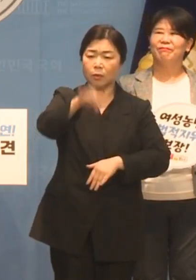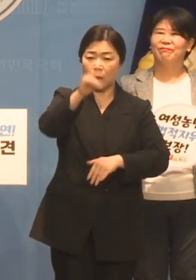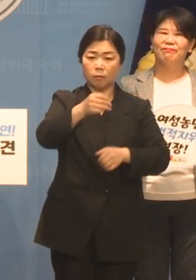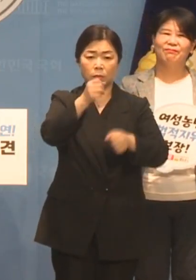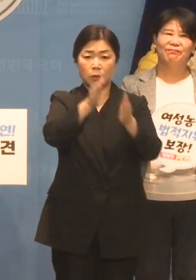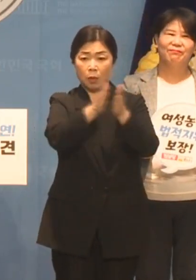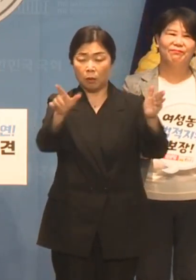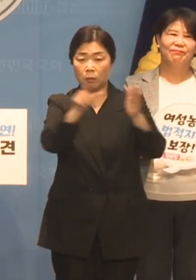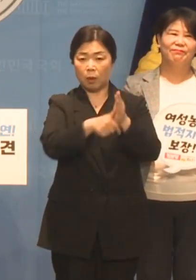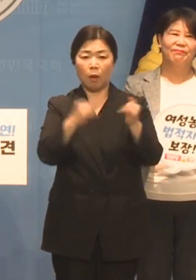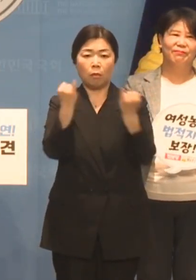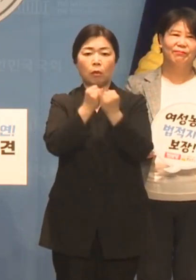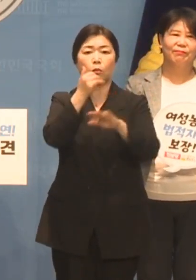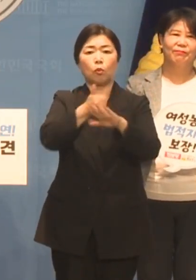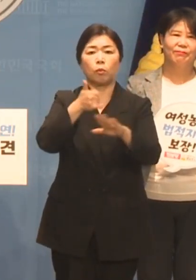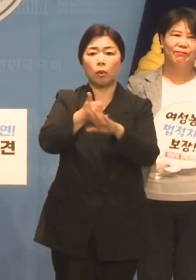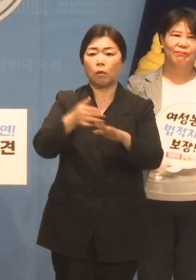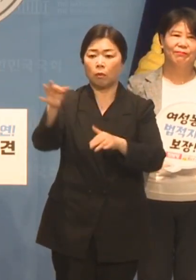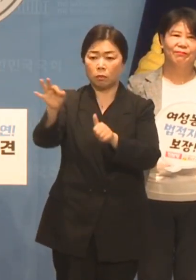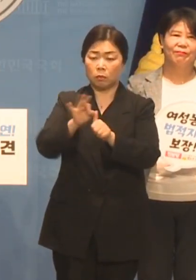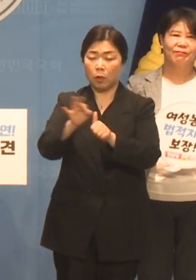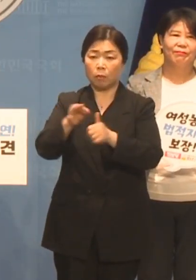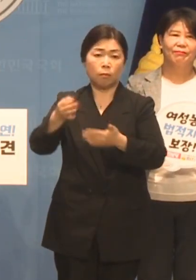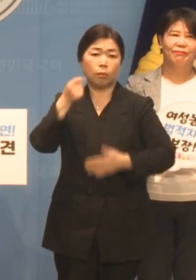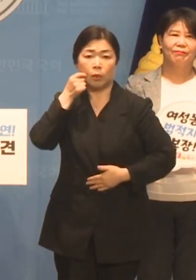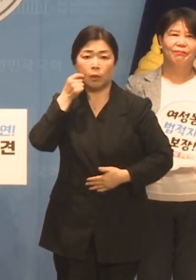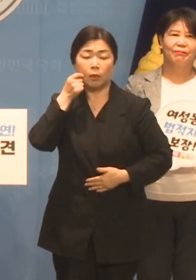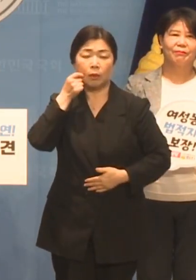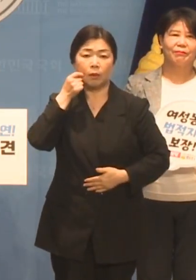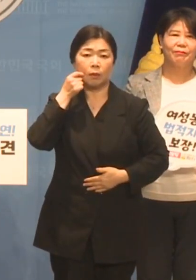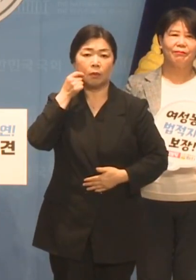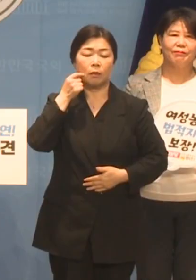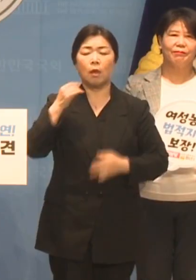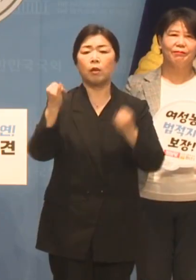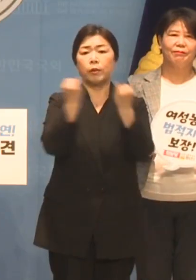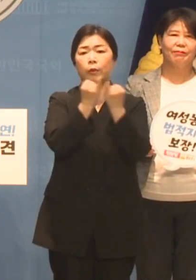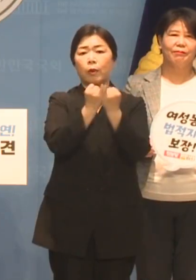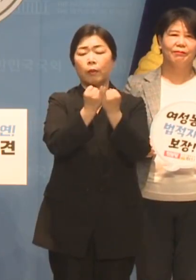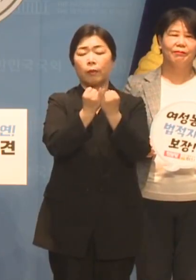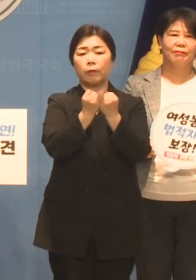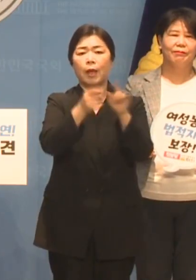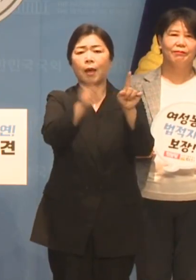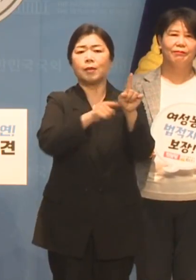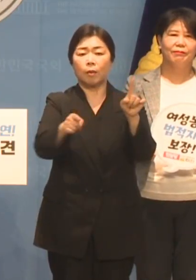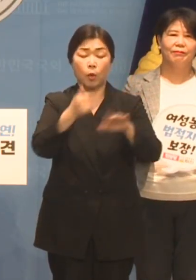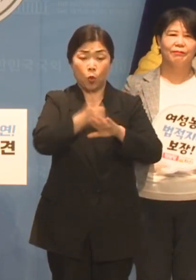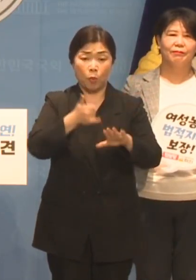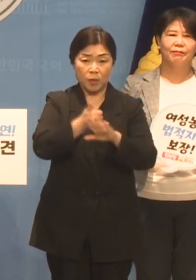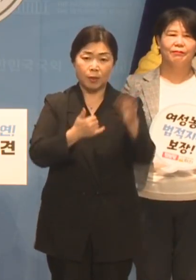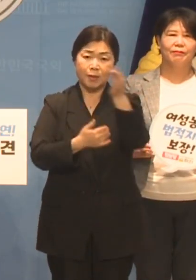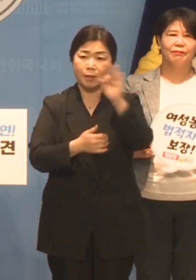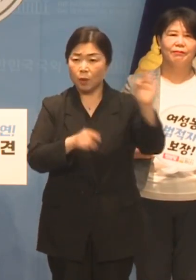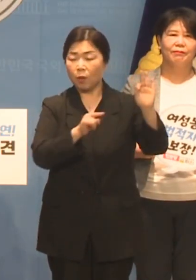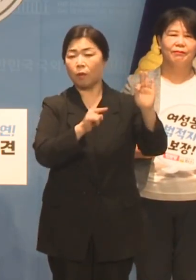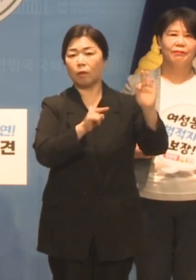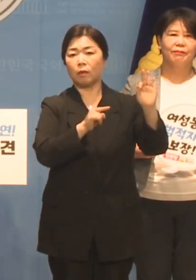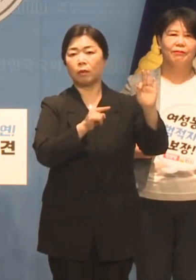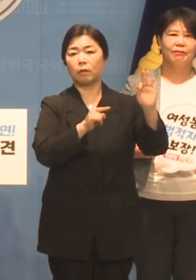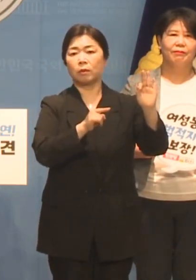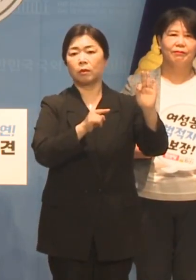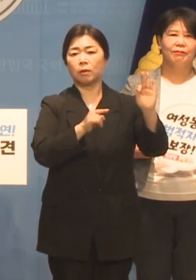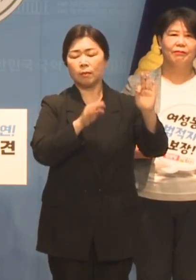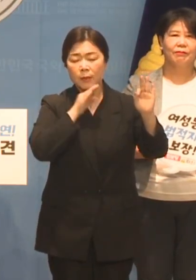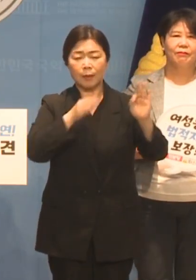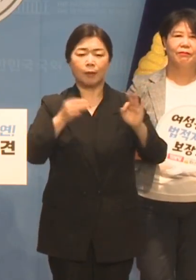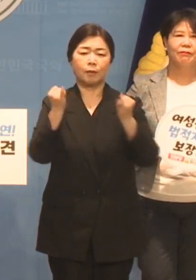때 여성농민들은 농민수당을 받지 못했습니다. 여성이 한 사람의 농민으로 인정받기까지